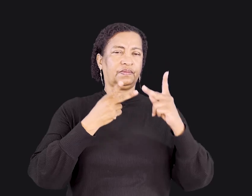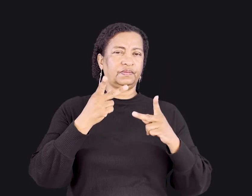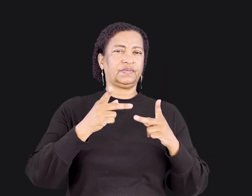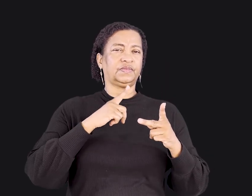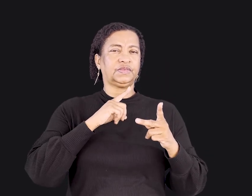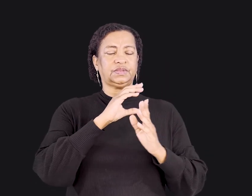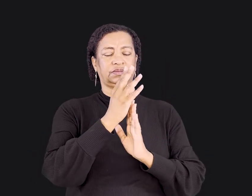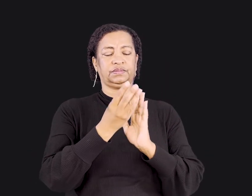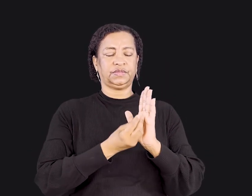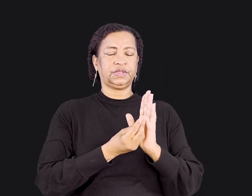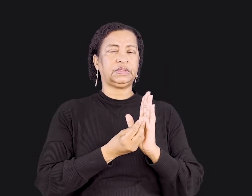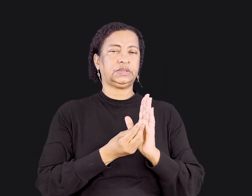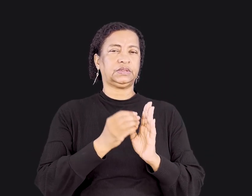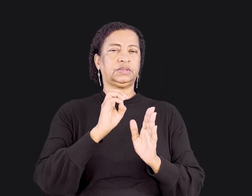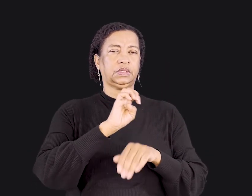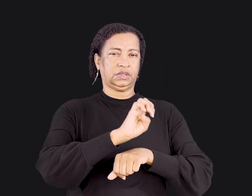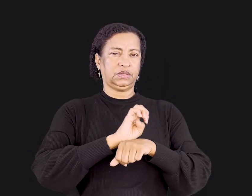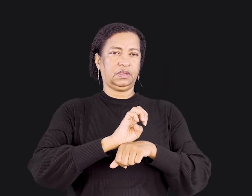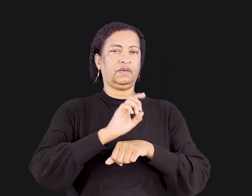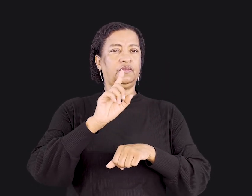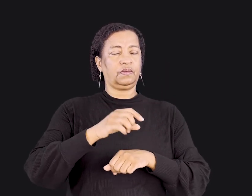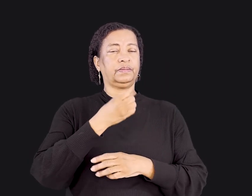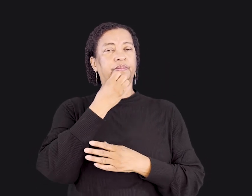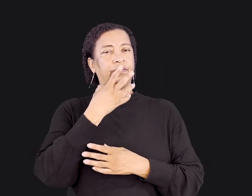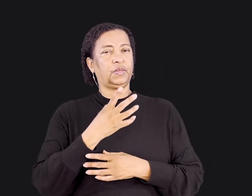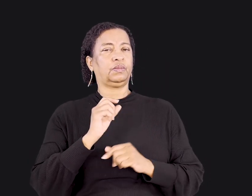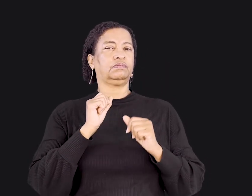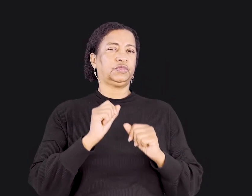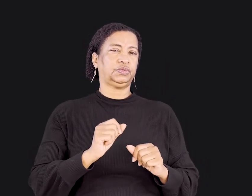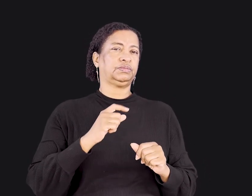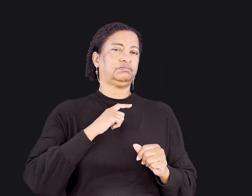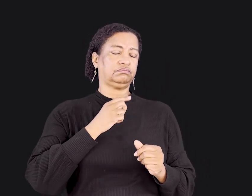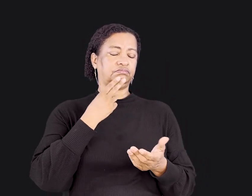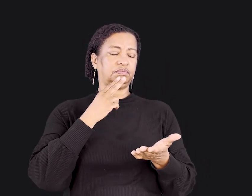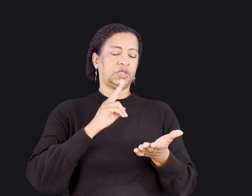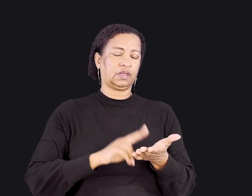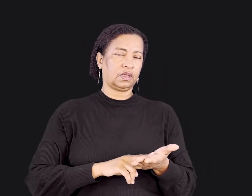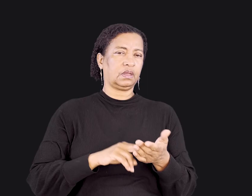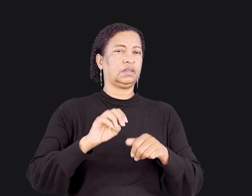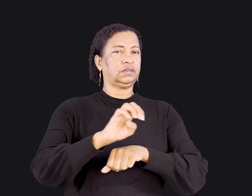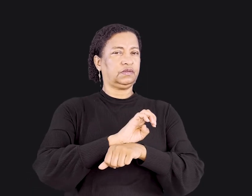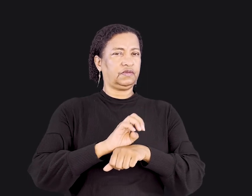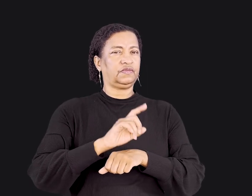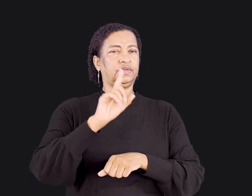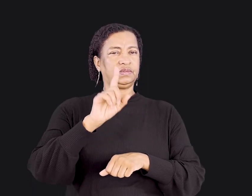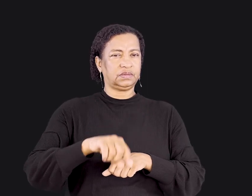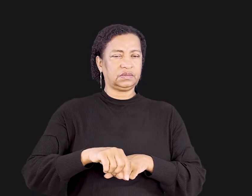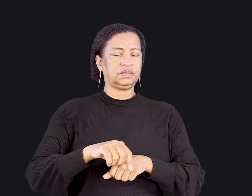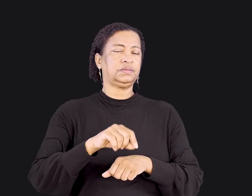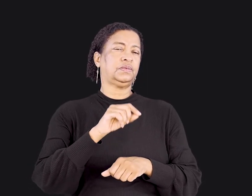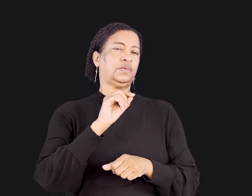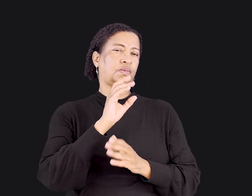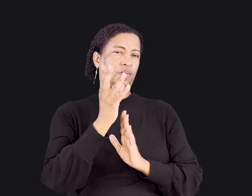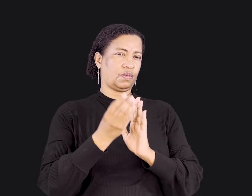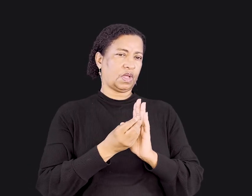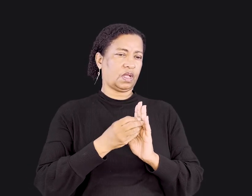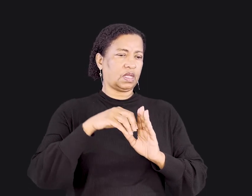foi frutífero. Pode até ser que esta carta aos Efésios fosse uma carta circular, não só